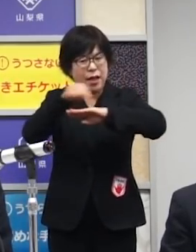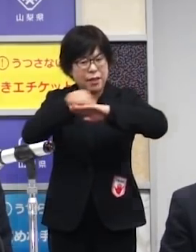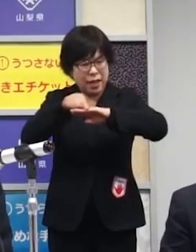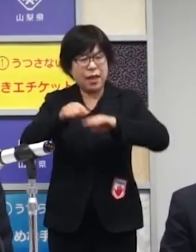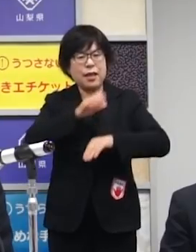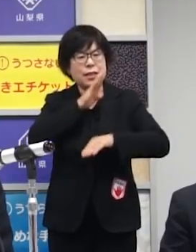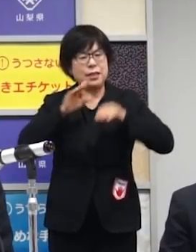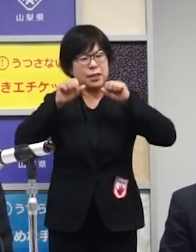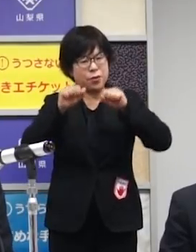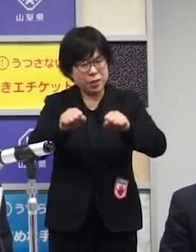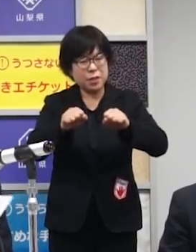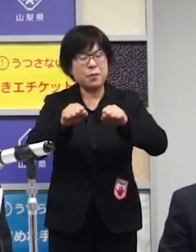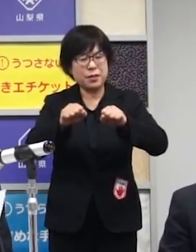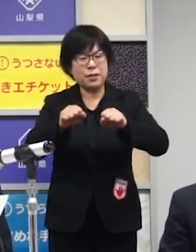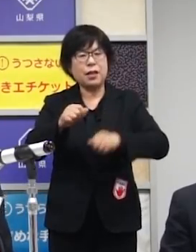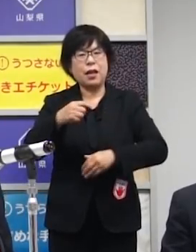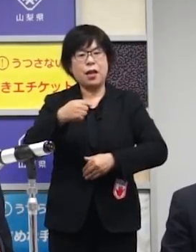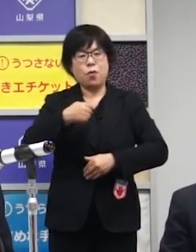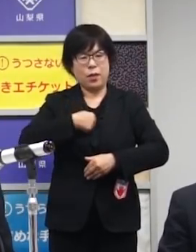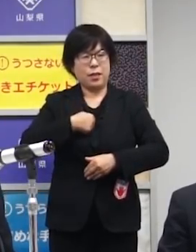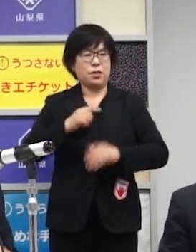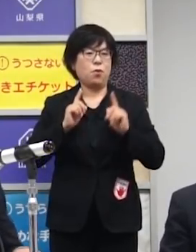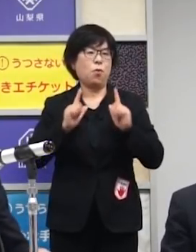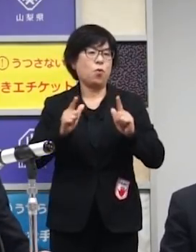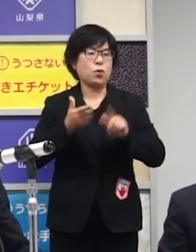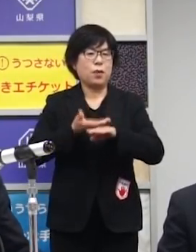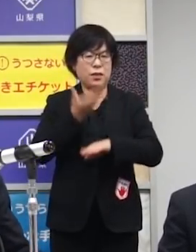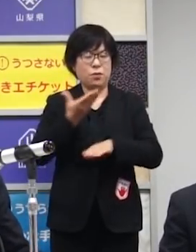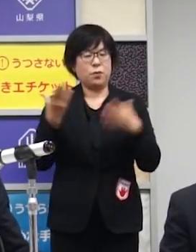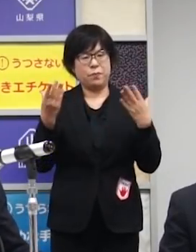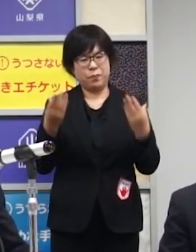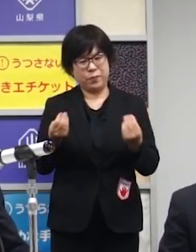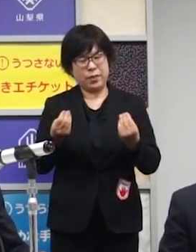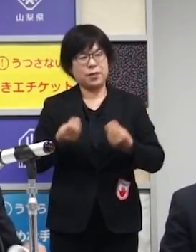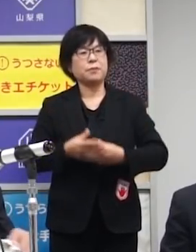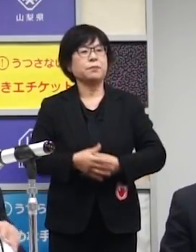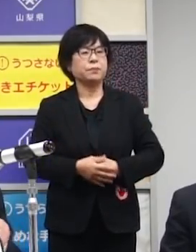してまいります。私からは以上であります。 はい。